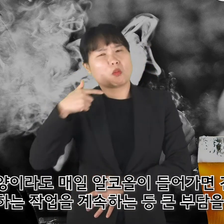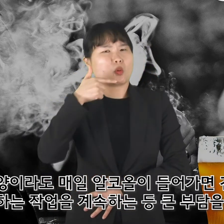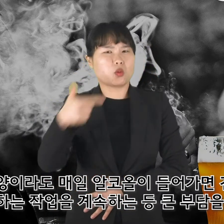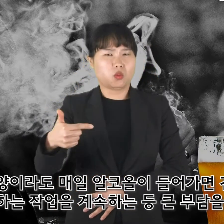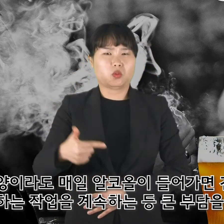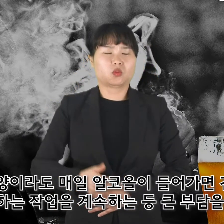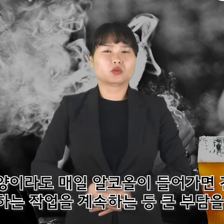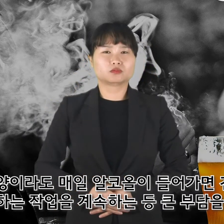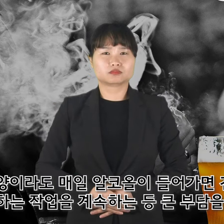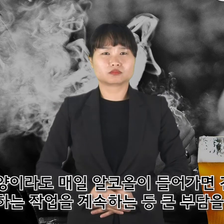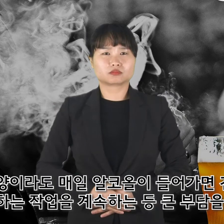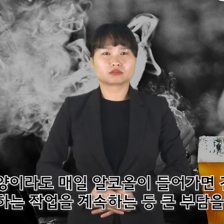됩니다.